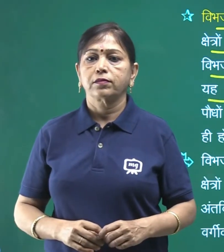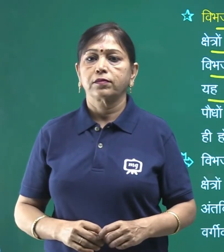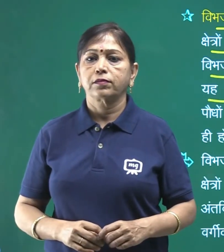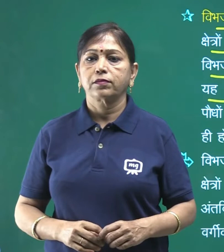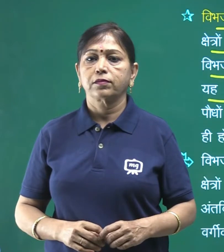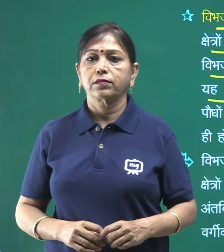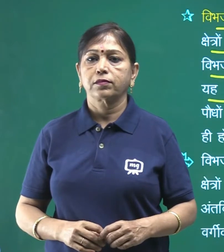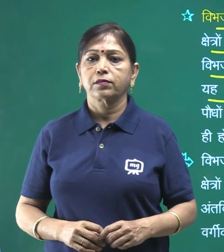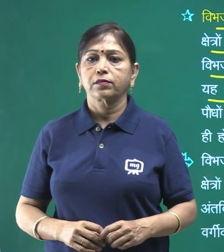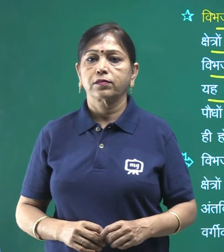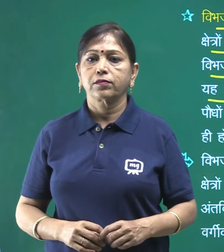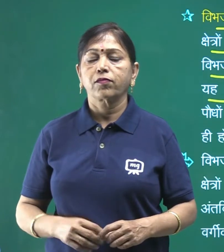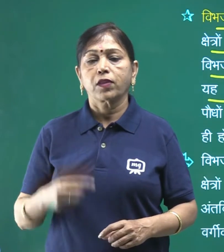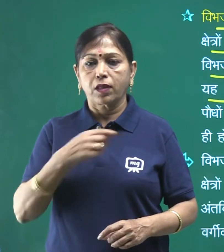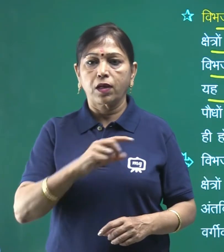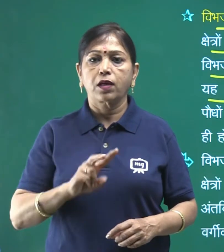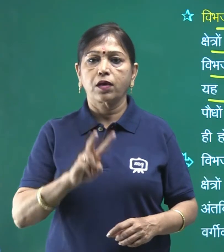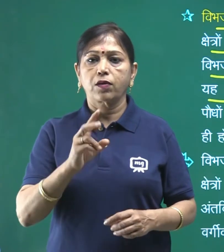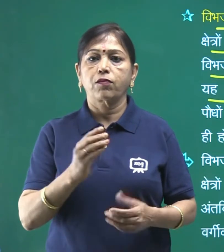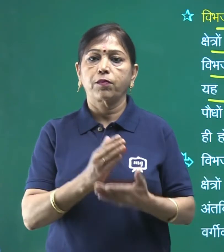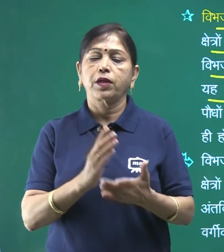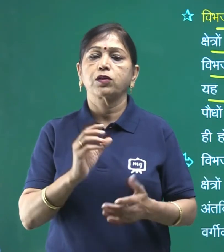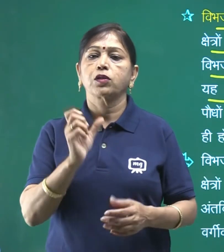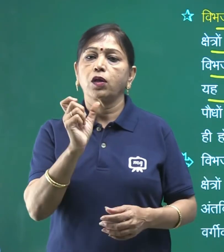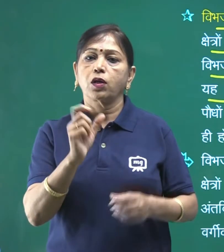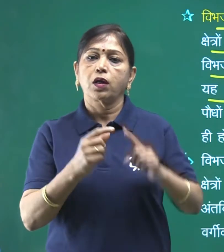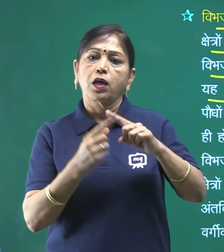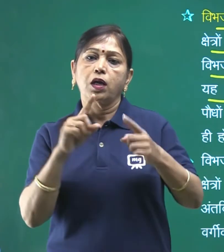यह एक विभाज्य उत्तक है।